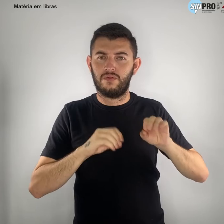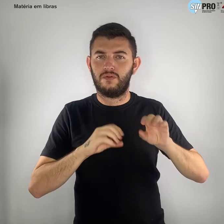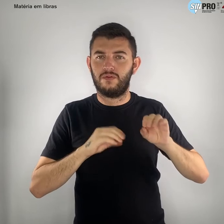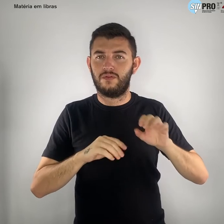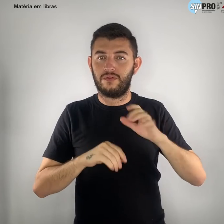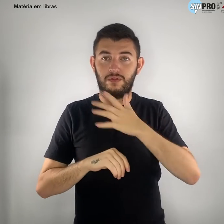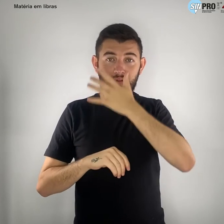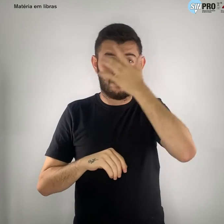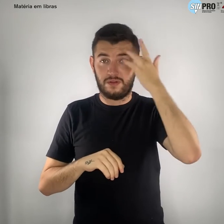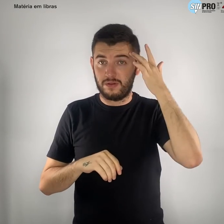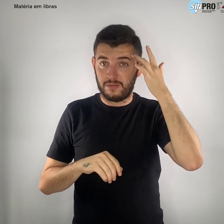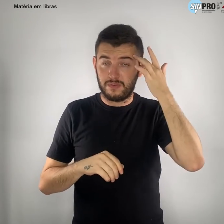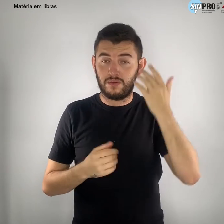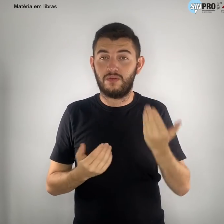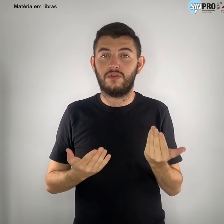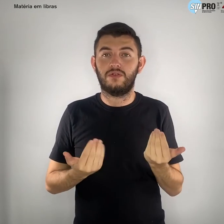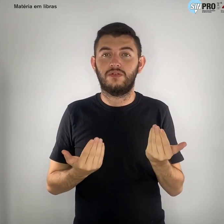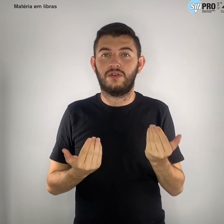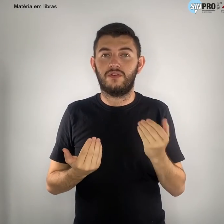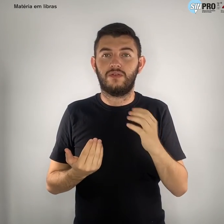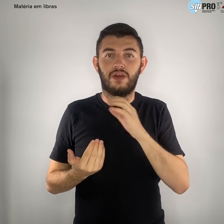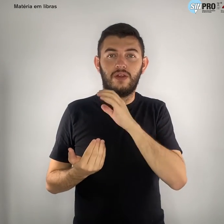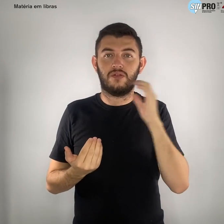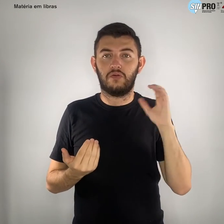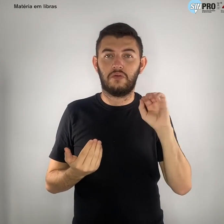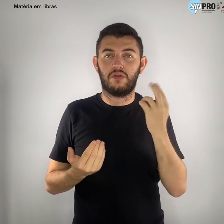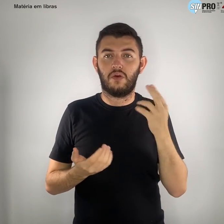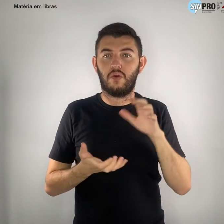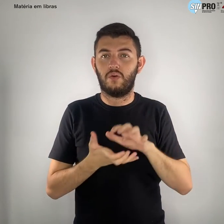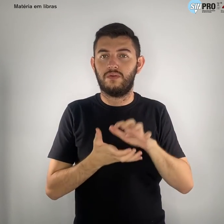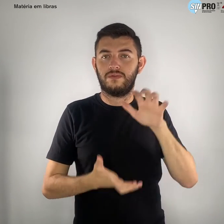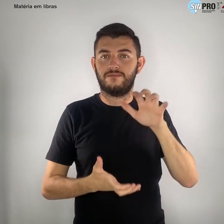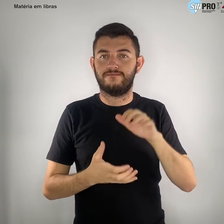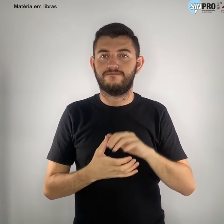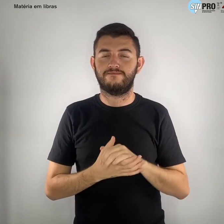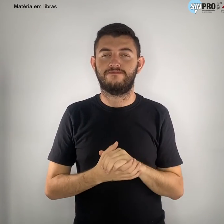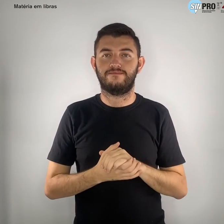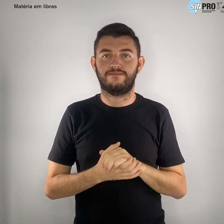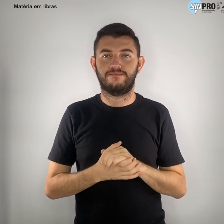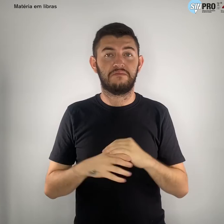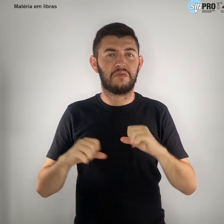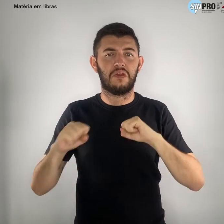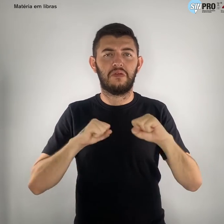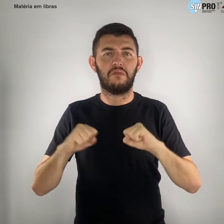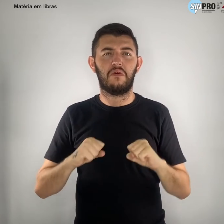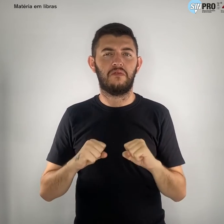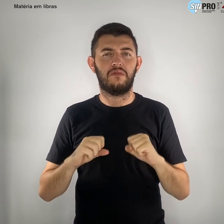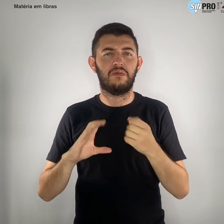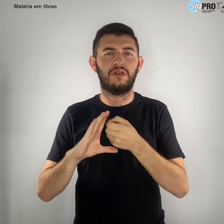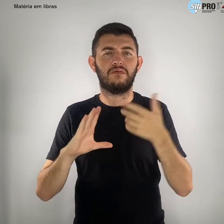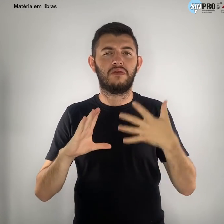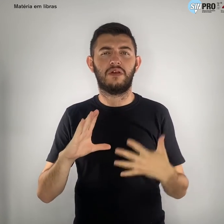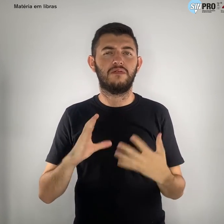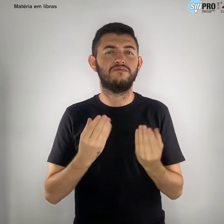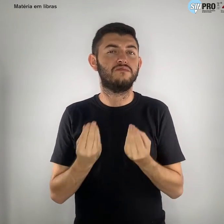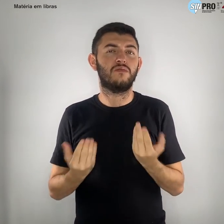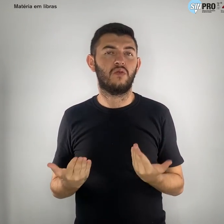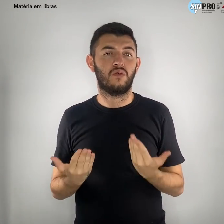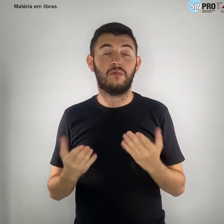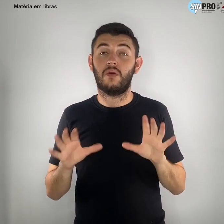jovens, adultas e idosas. Esse movimento se configura como um coletivo autônomo de